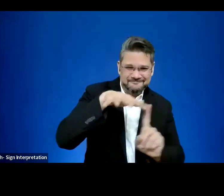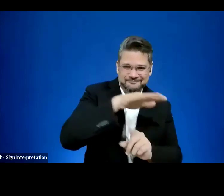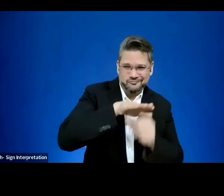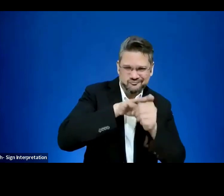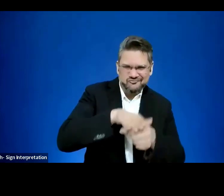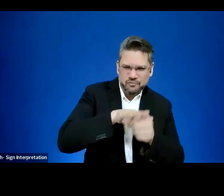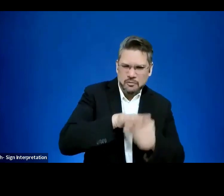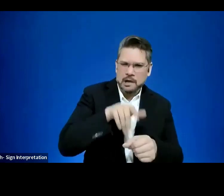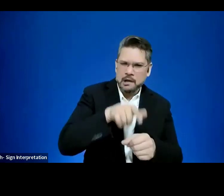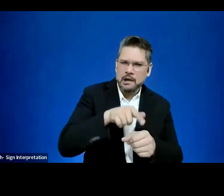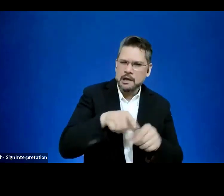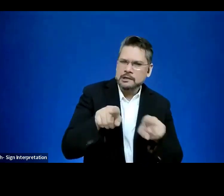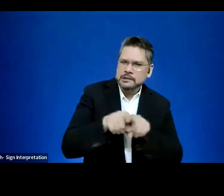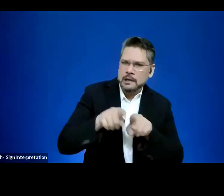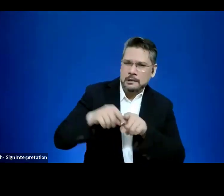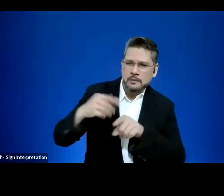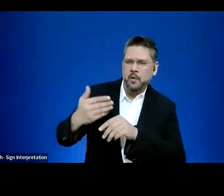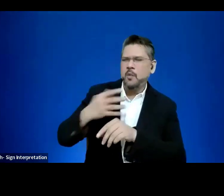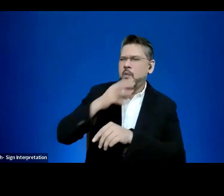Bhargavi 他说